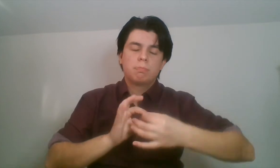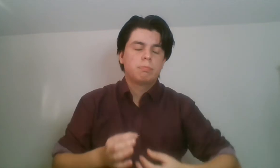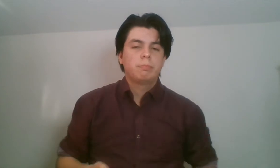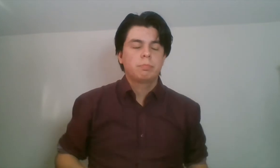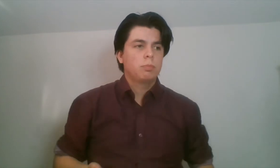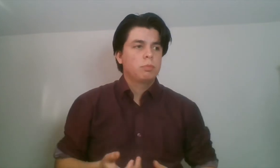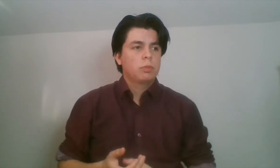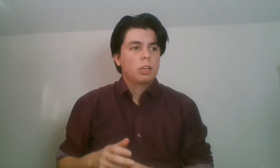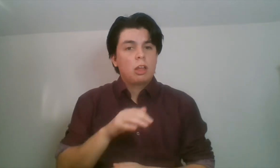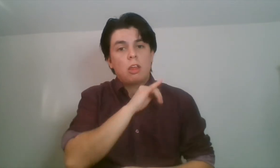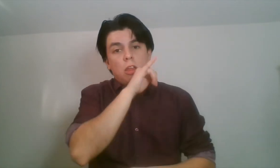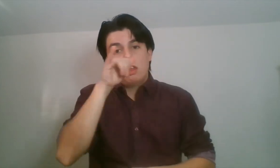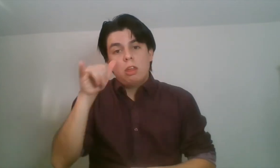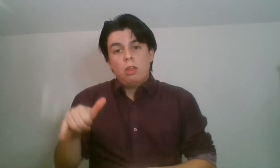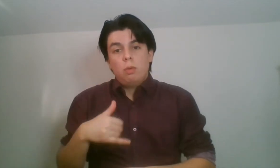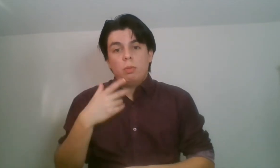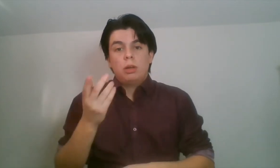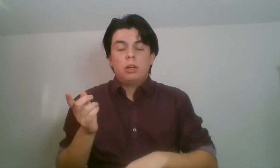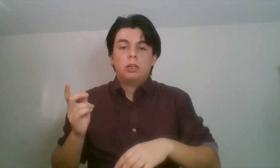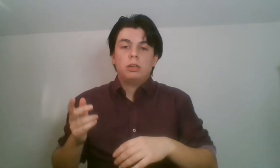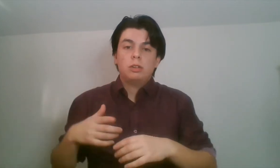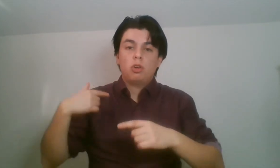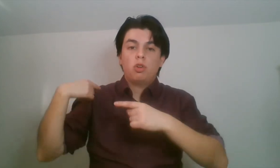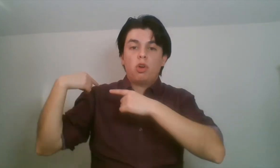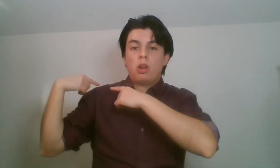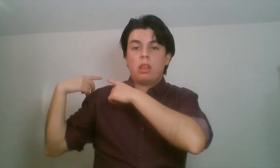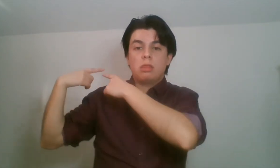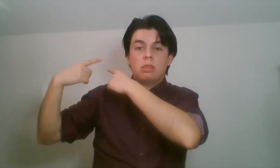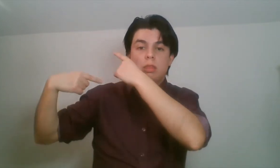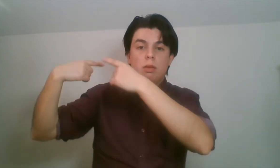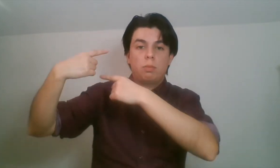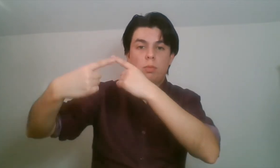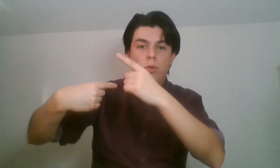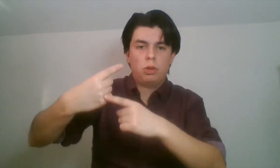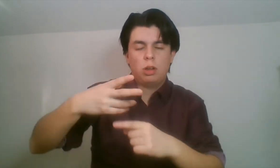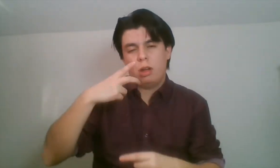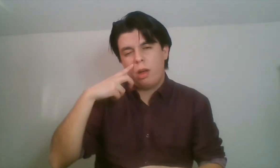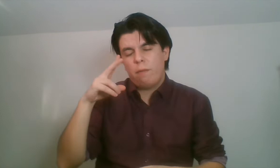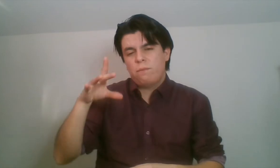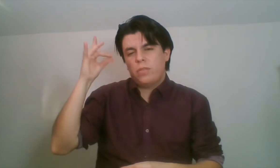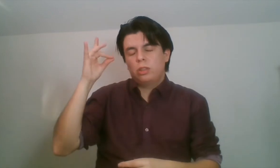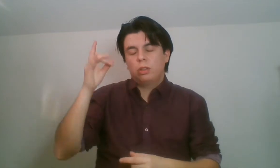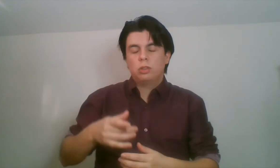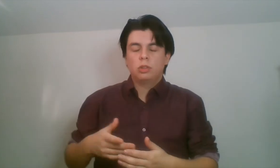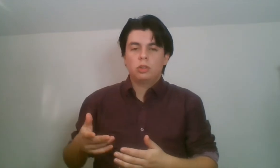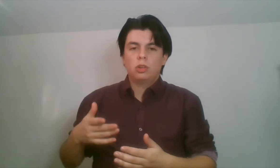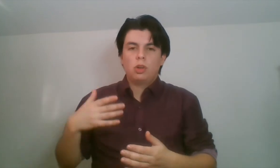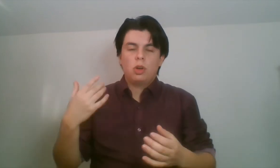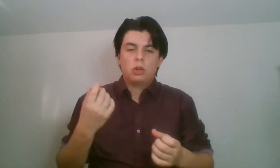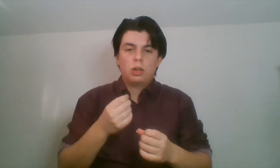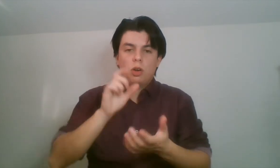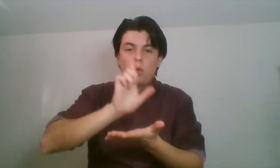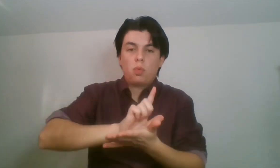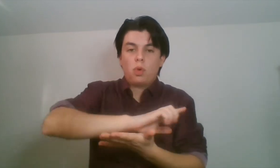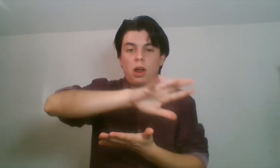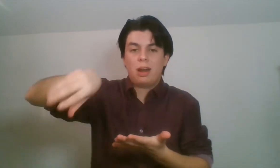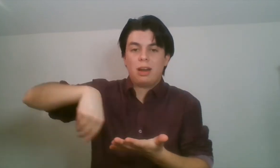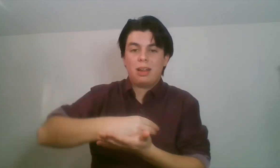la cultura, y que bueno, con el tiempo se ha visto que los espacios ligados a la cultura le cuesta mucho